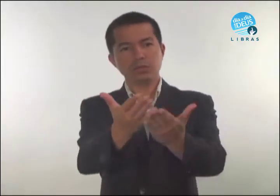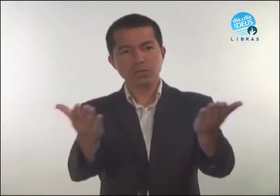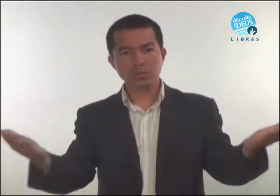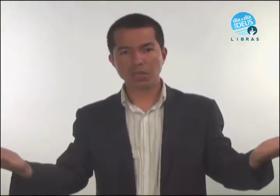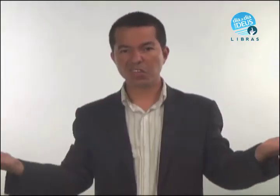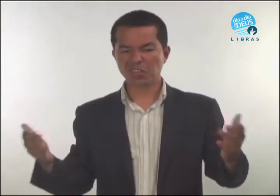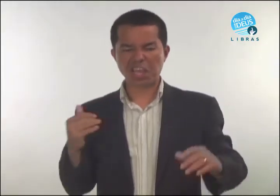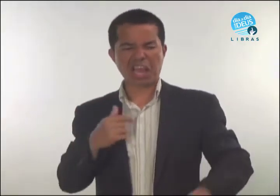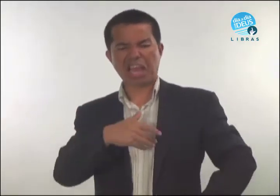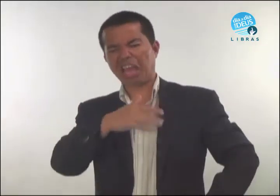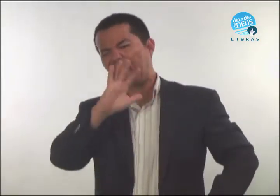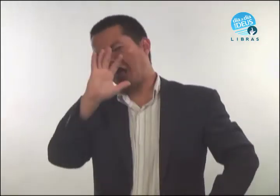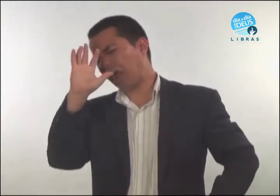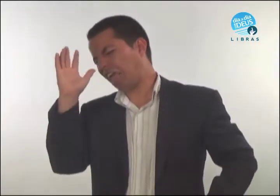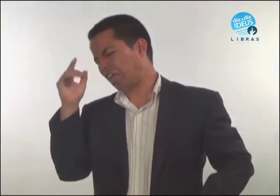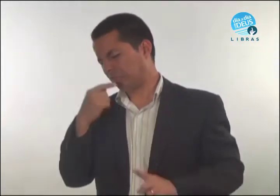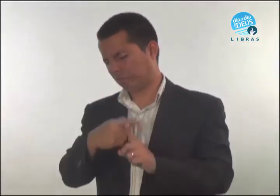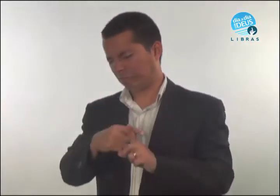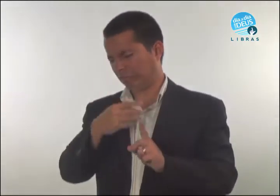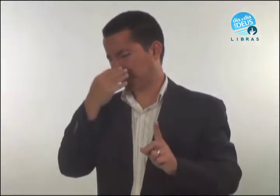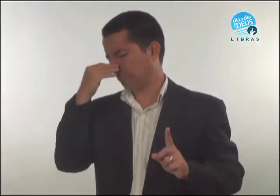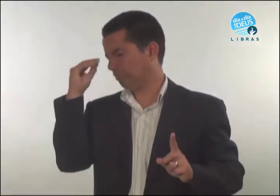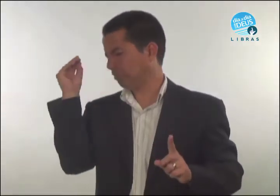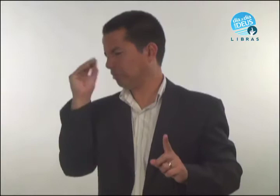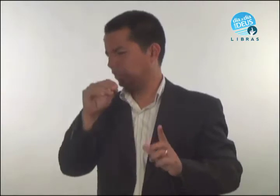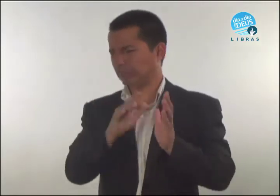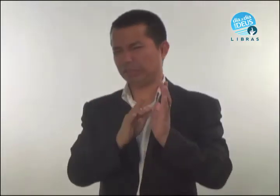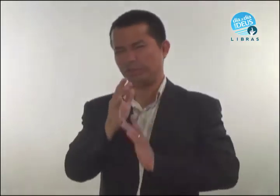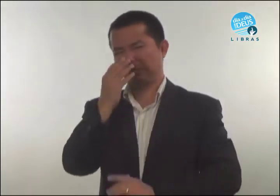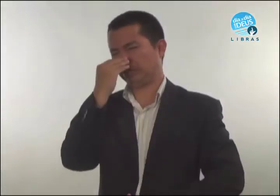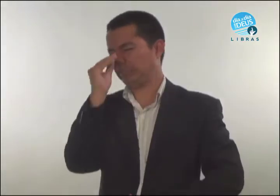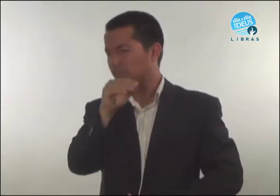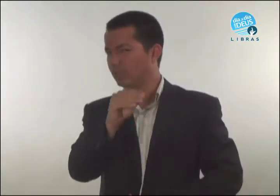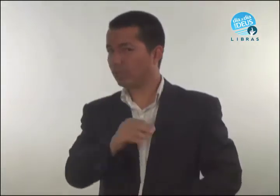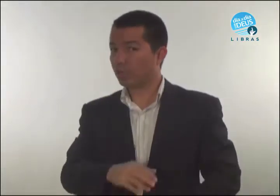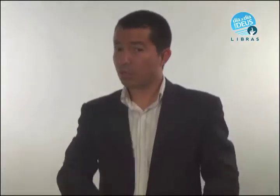faço disso algo sem sentido e sem valor?